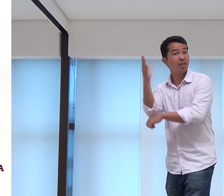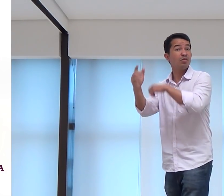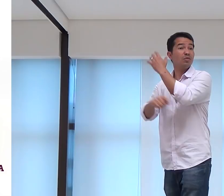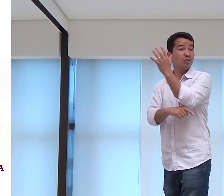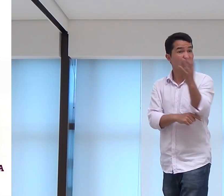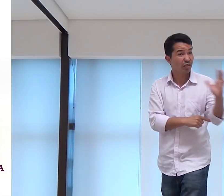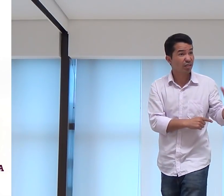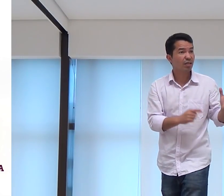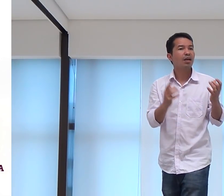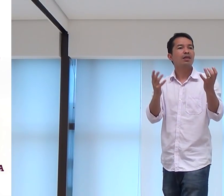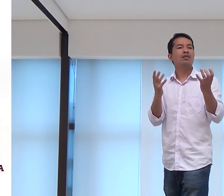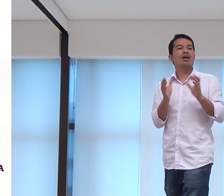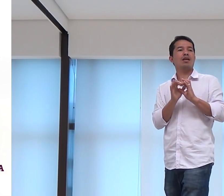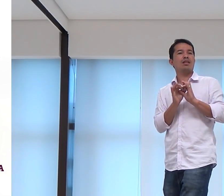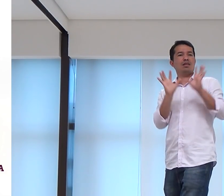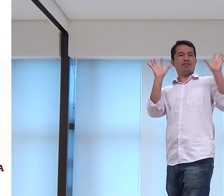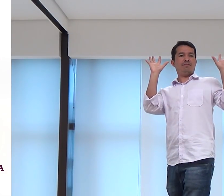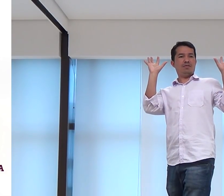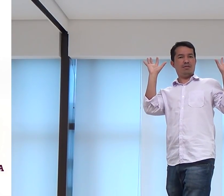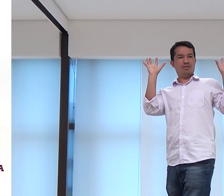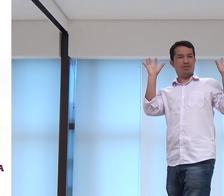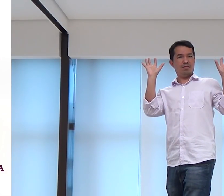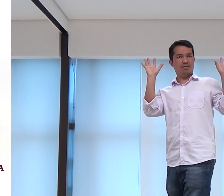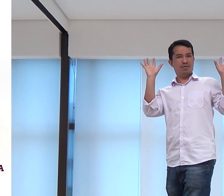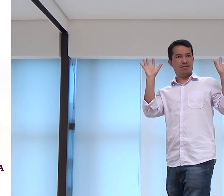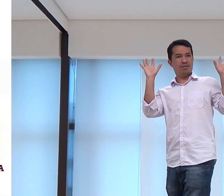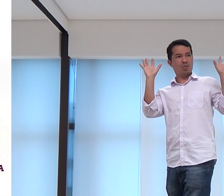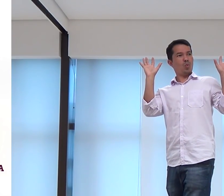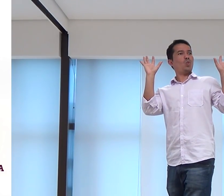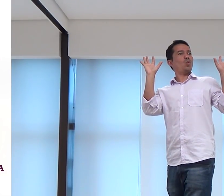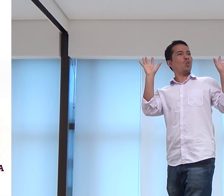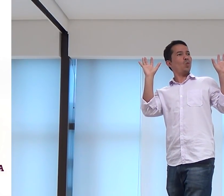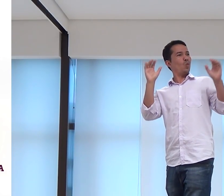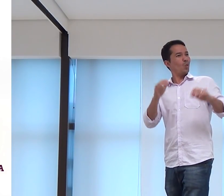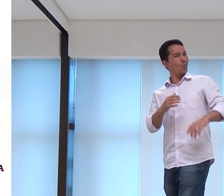Porque a natureza estava à mercê do homem, mas quer se libertar dele.